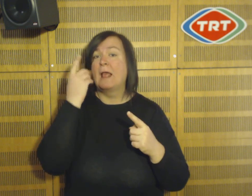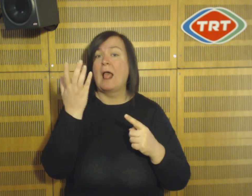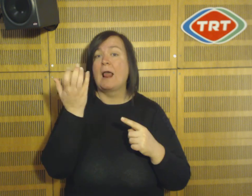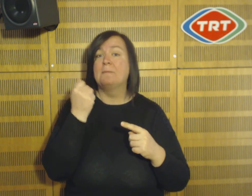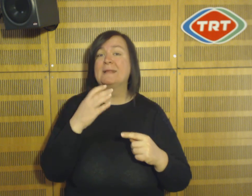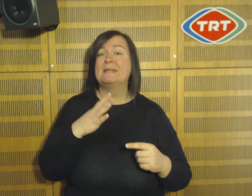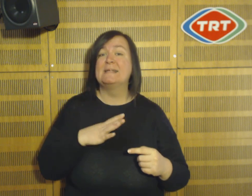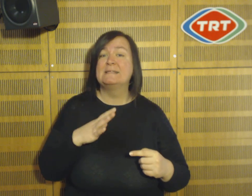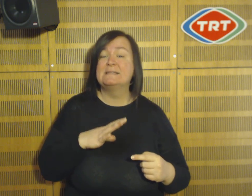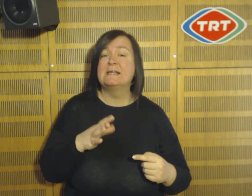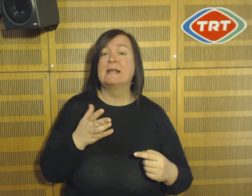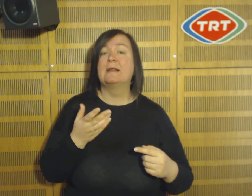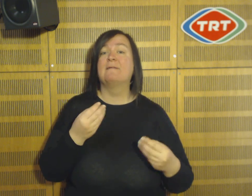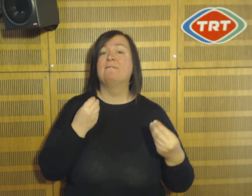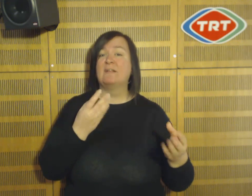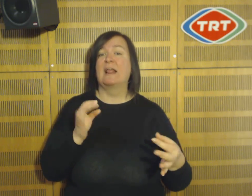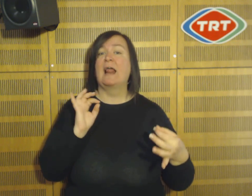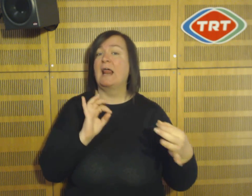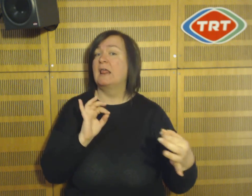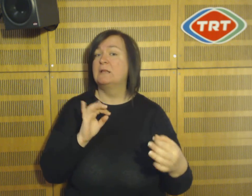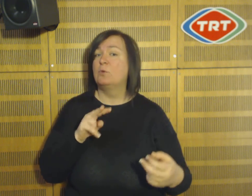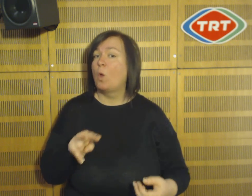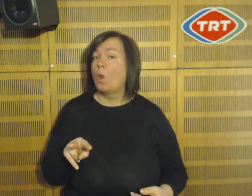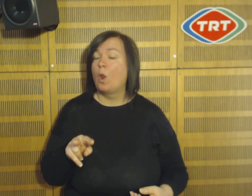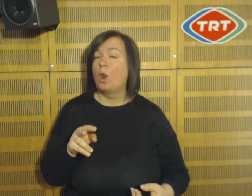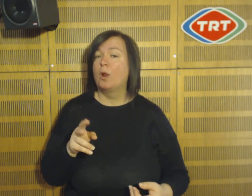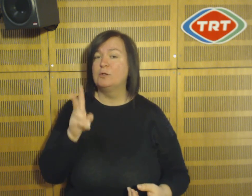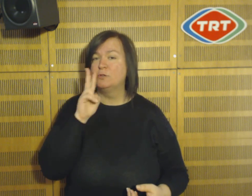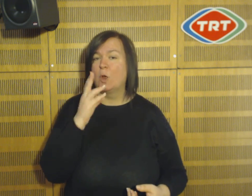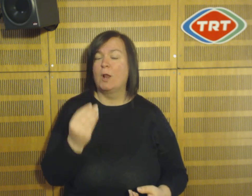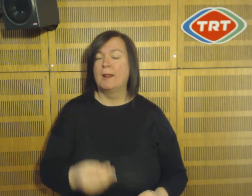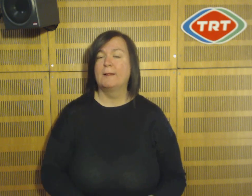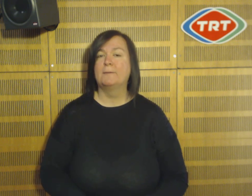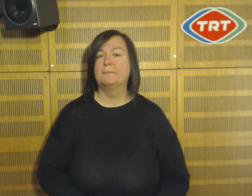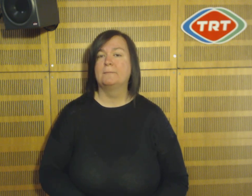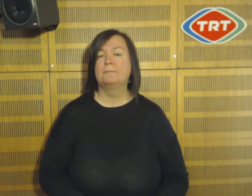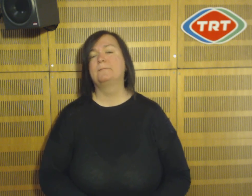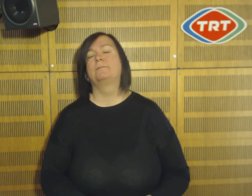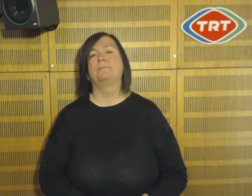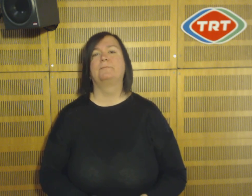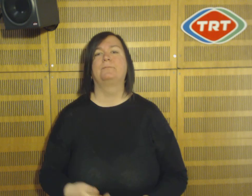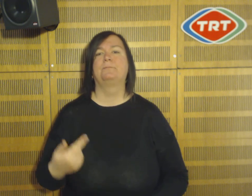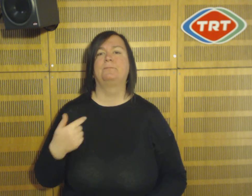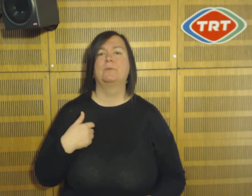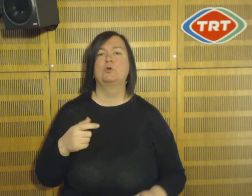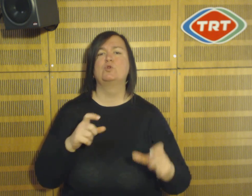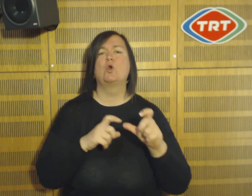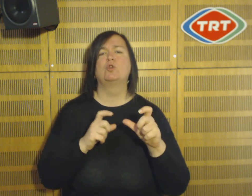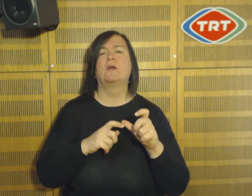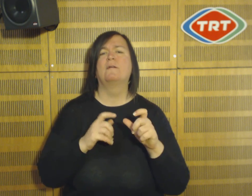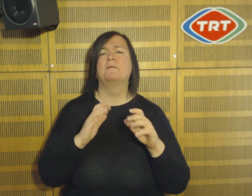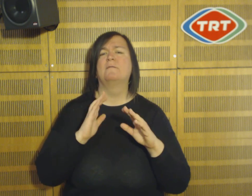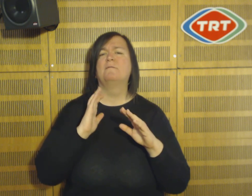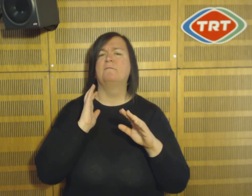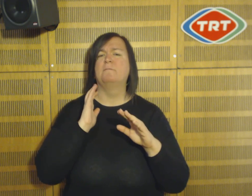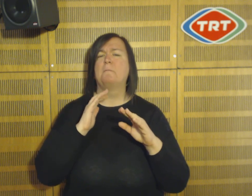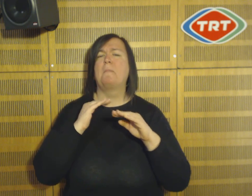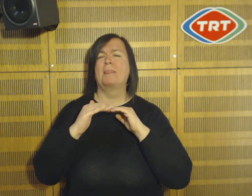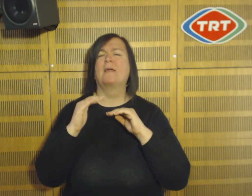isteyenler için verebileceğiniz iletişim yollarını alalım Son olarak da tabii ki Eee Biz Eee sosyal medyada aktif olarak Eee kendimizi ifade